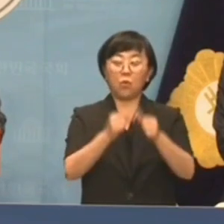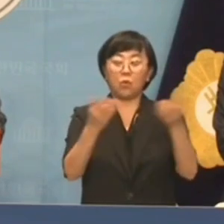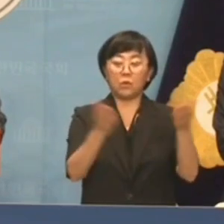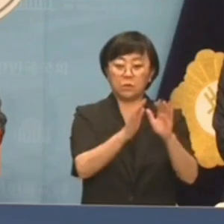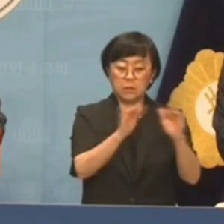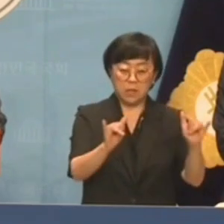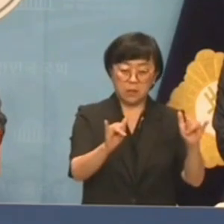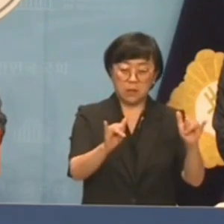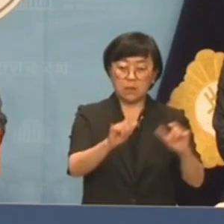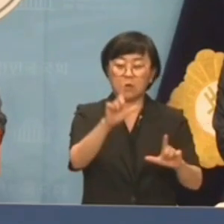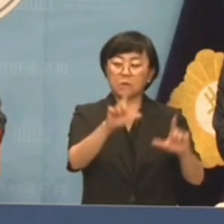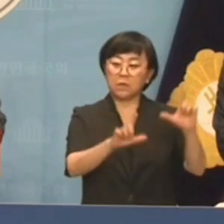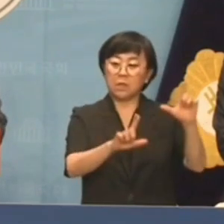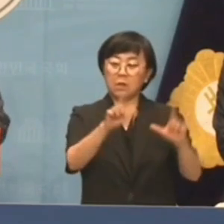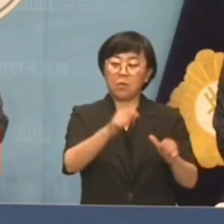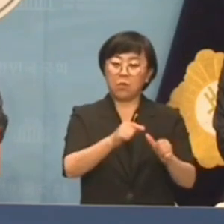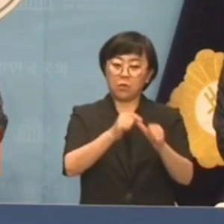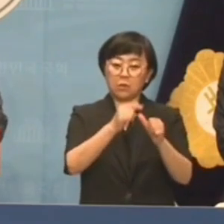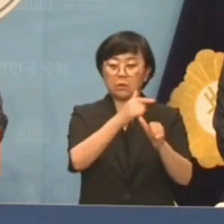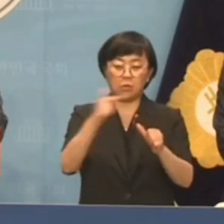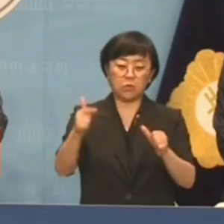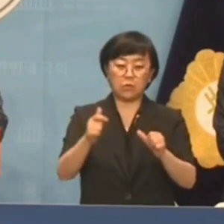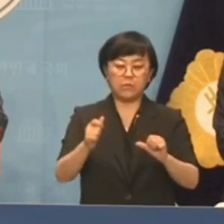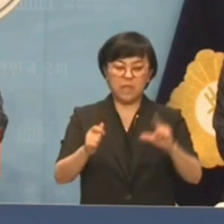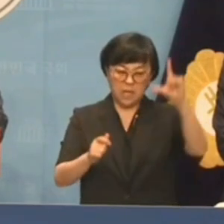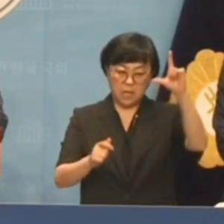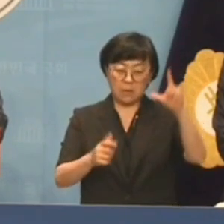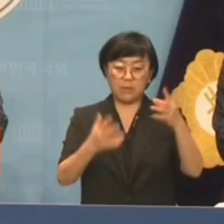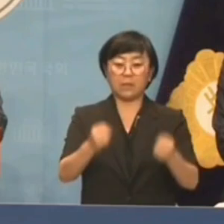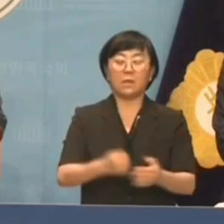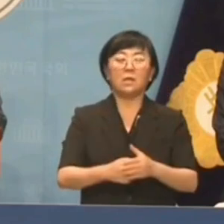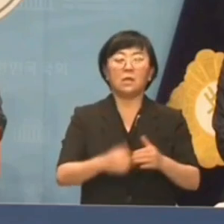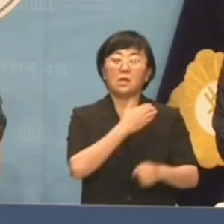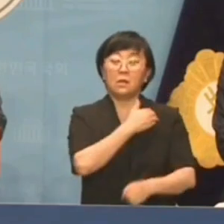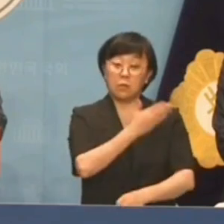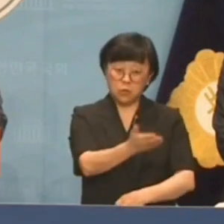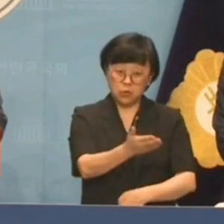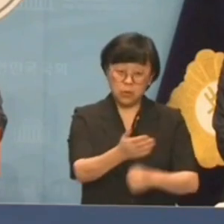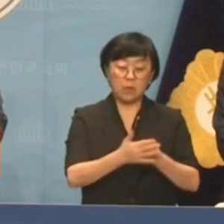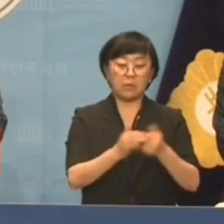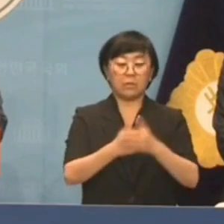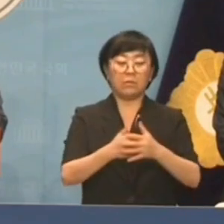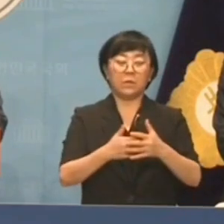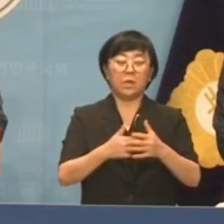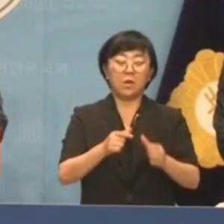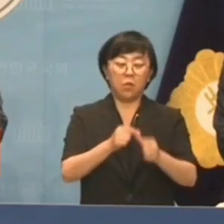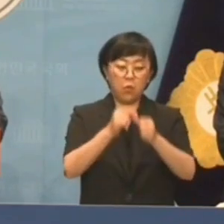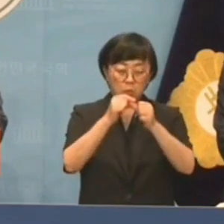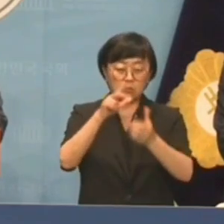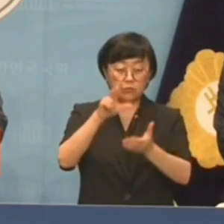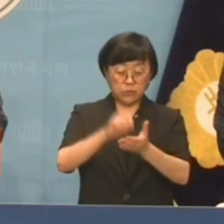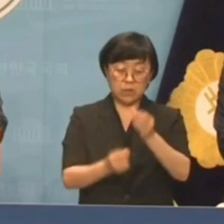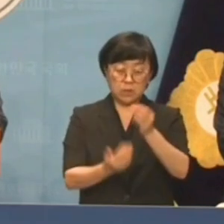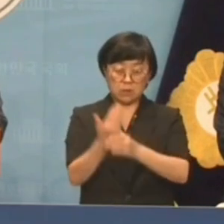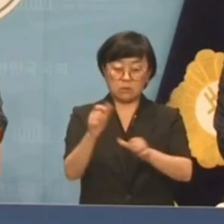특수고용자 노동자 형태의 고용이 너무 비대합니다. 이를 방치하면 불안정 고용